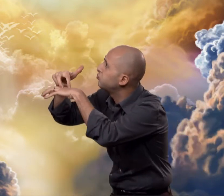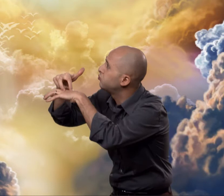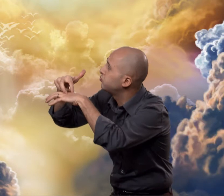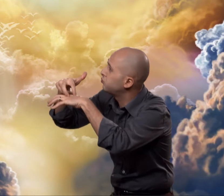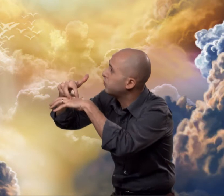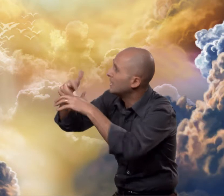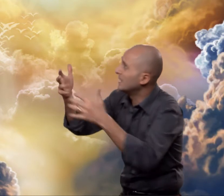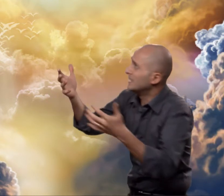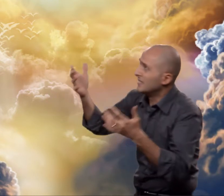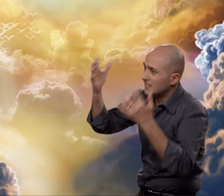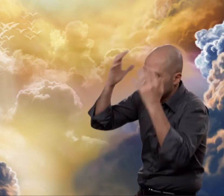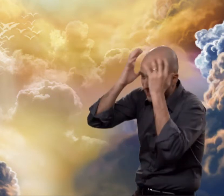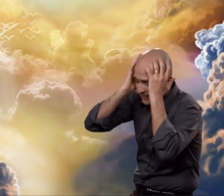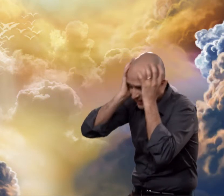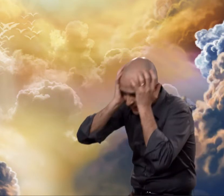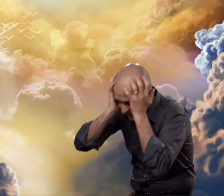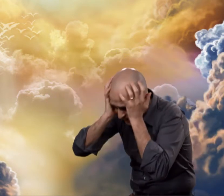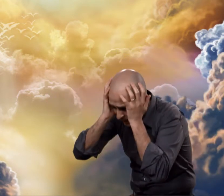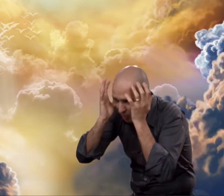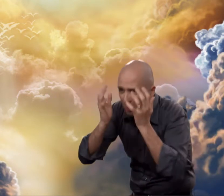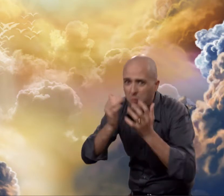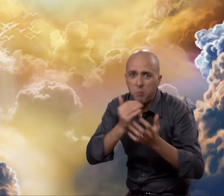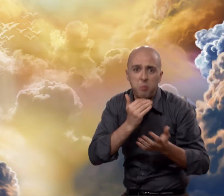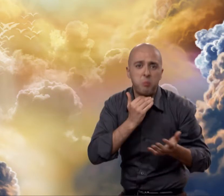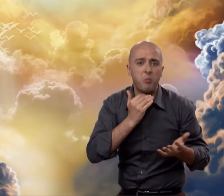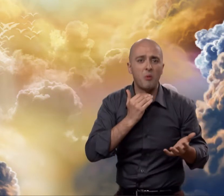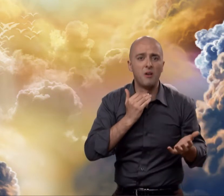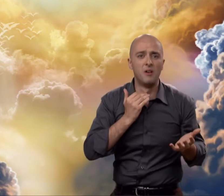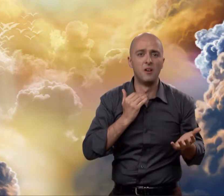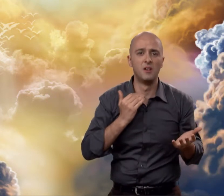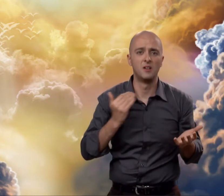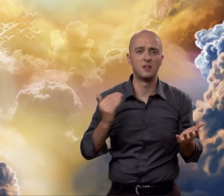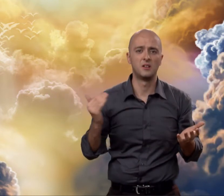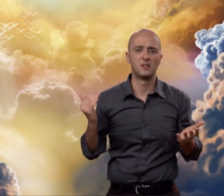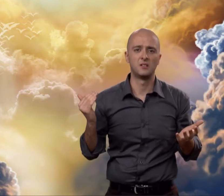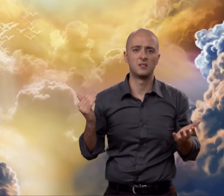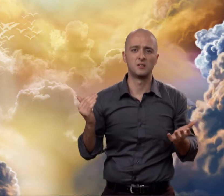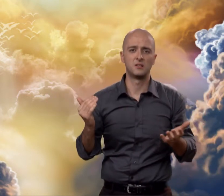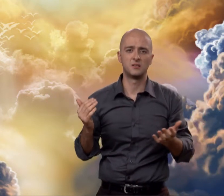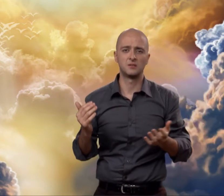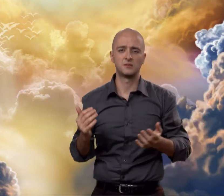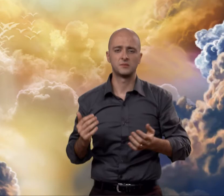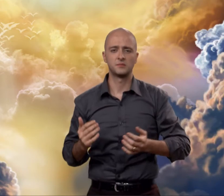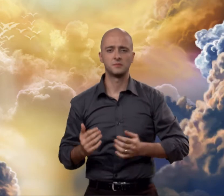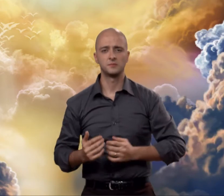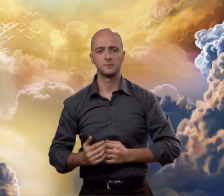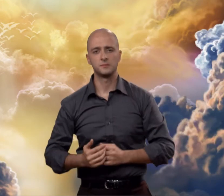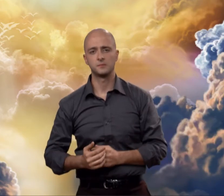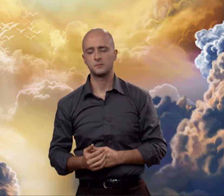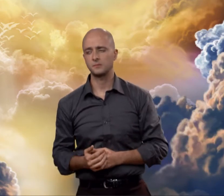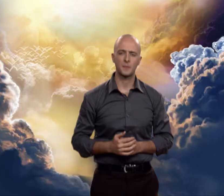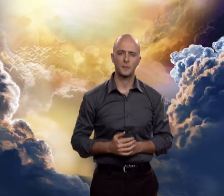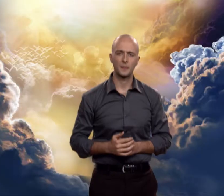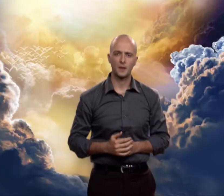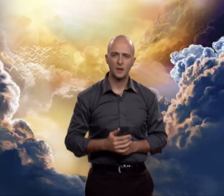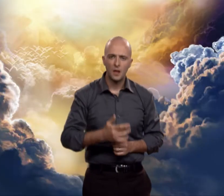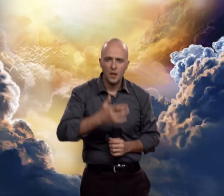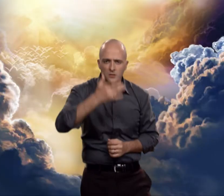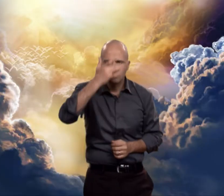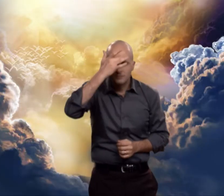seu aguilhão? Todos saem do túmulo com a mesma altura que tinham quando lá entraram. Todos, porém, surgem com a saúde e